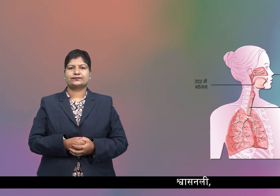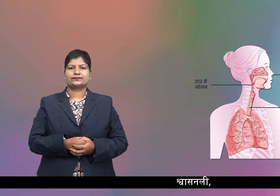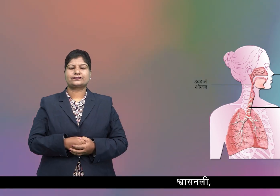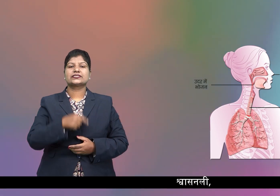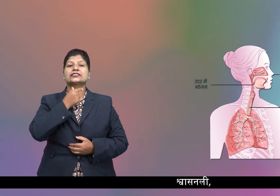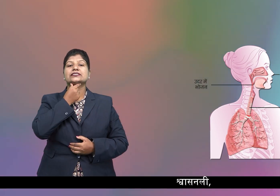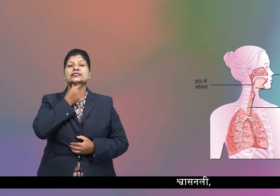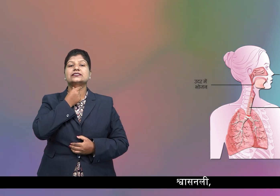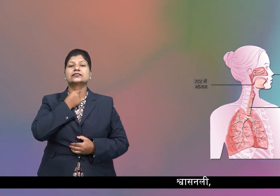श्वासनली,